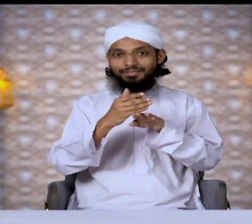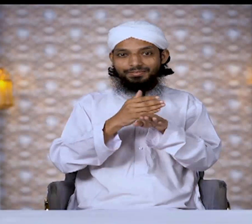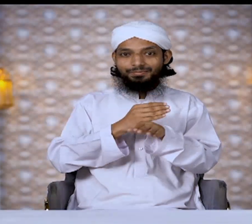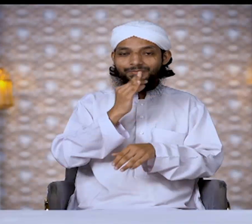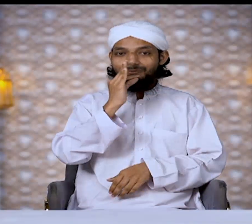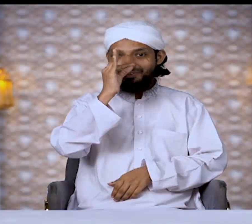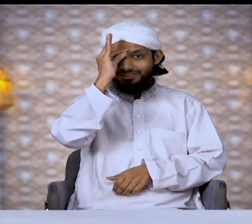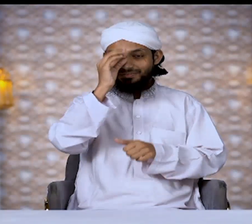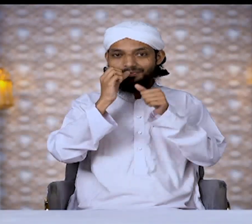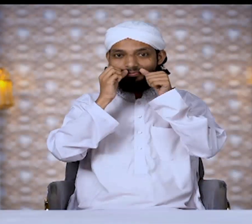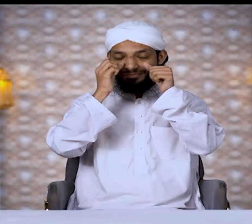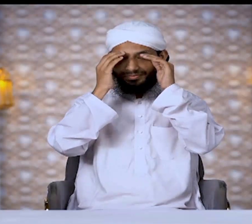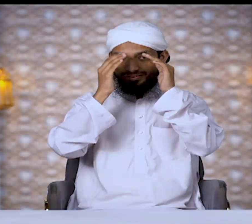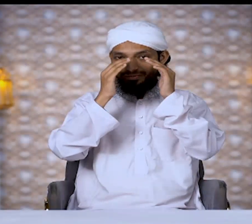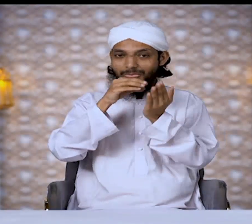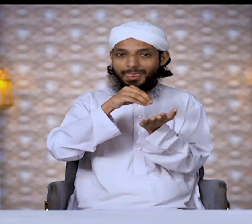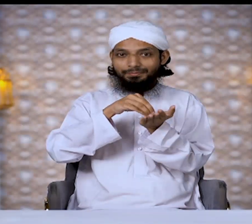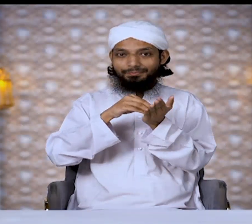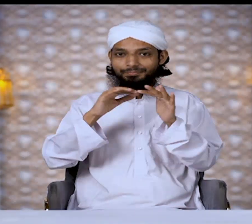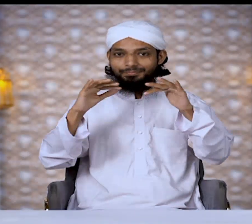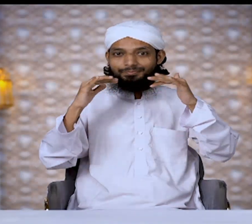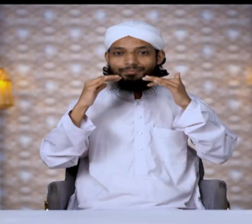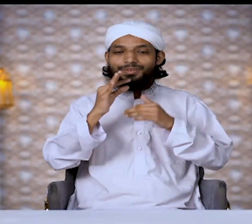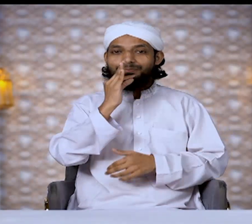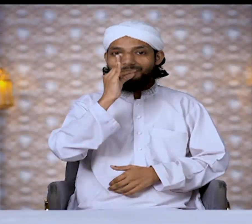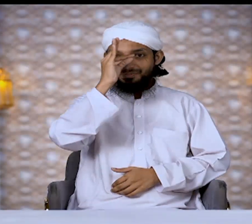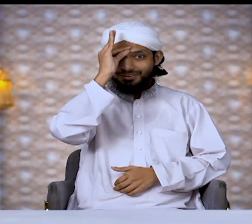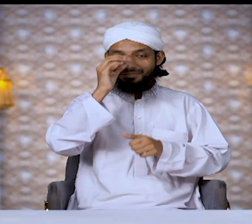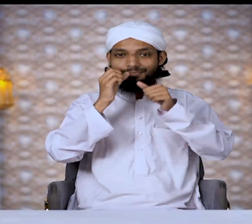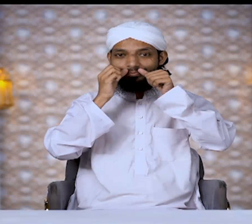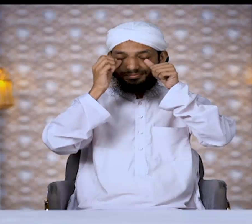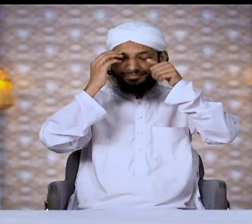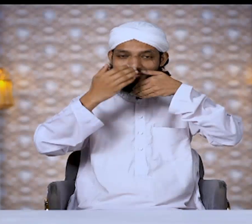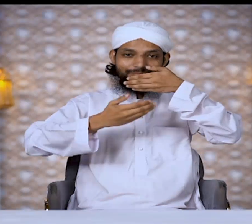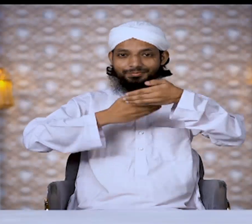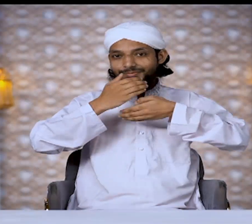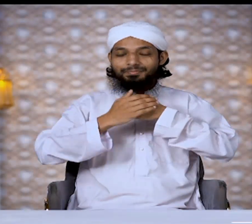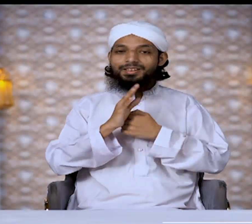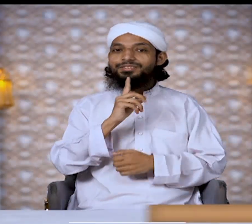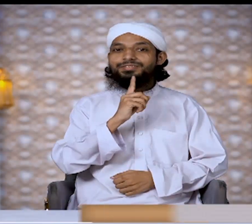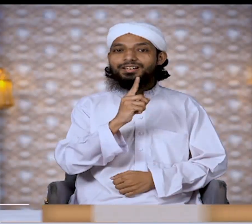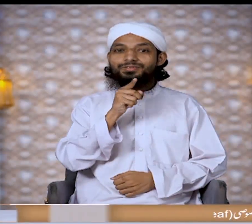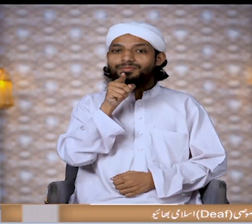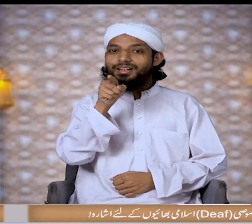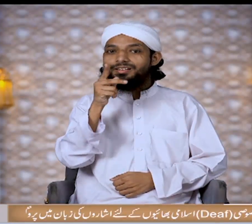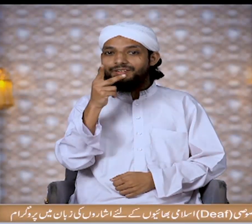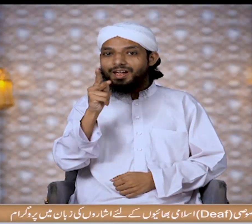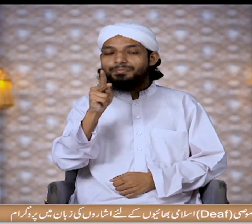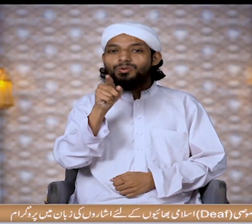درود پاک کی فضیلت سنتے ہیں۔ حضور انور صلی اللہ علیہ وسلم کا ارشاد ہے، بے شک تمہارے نام ما شناخت